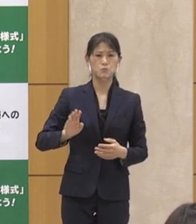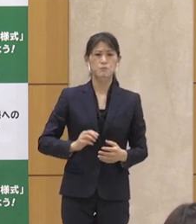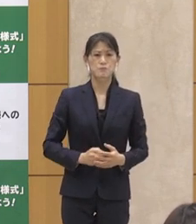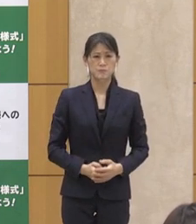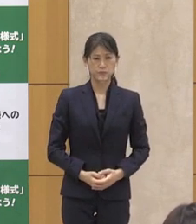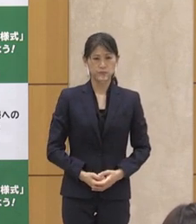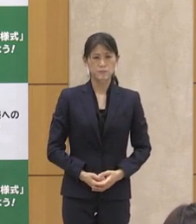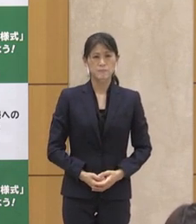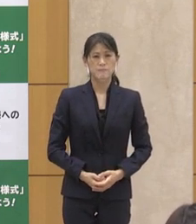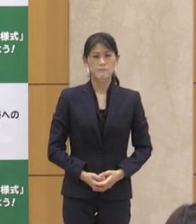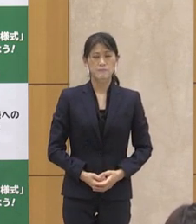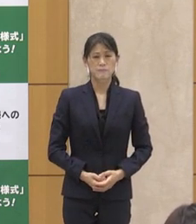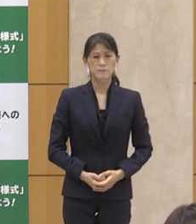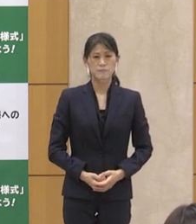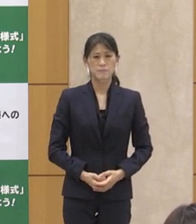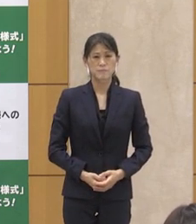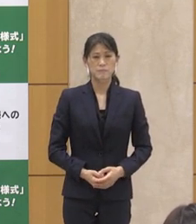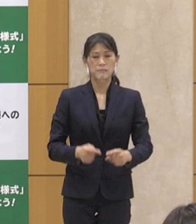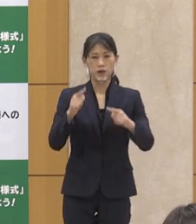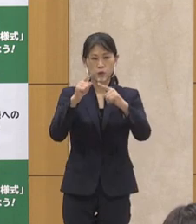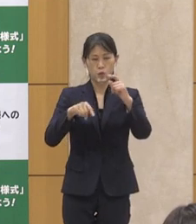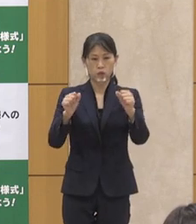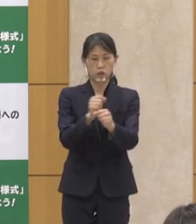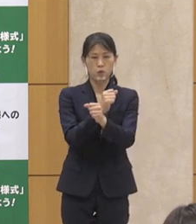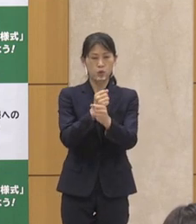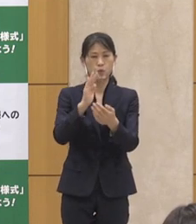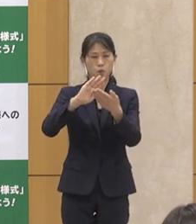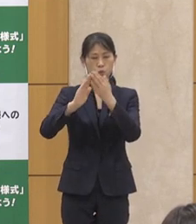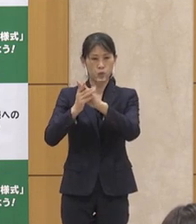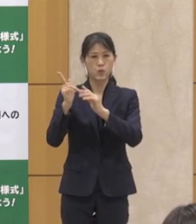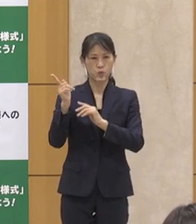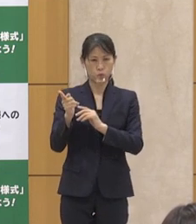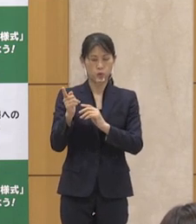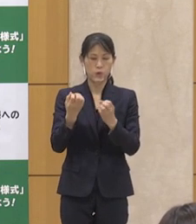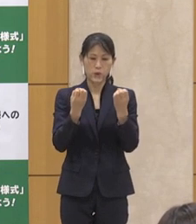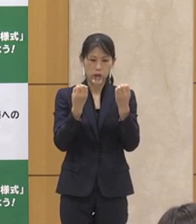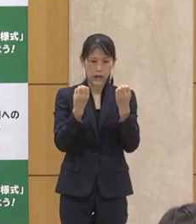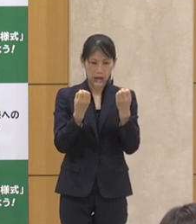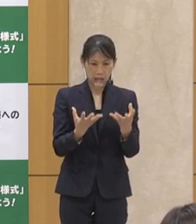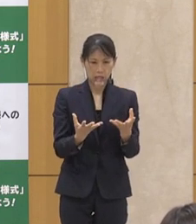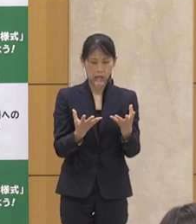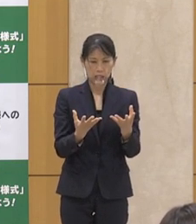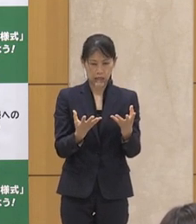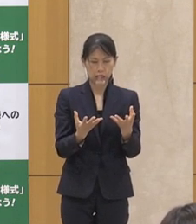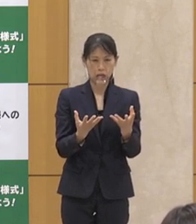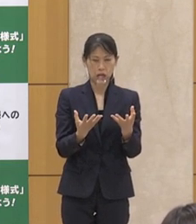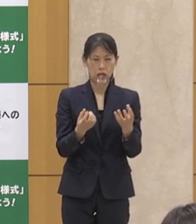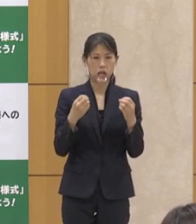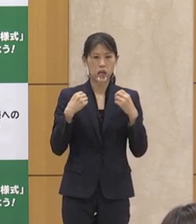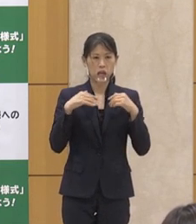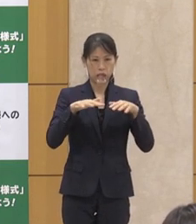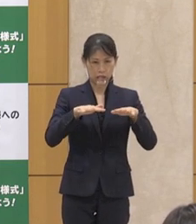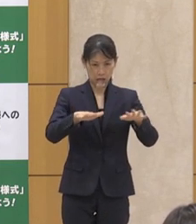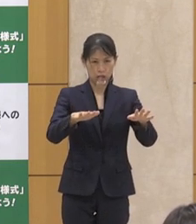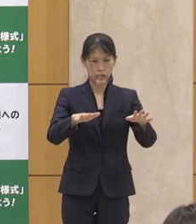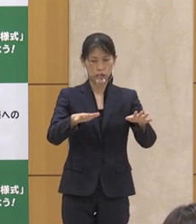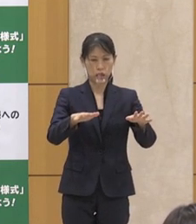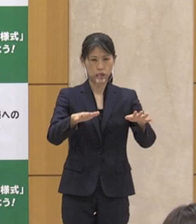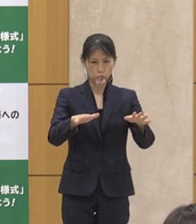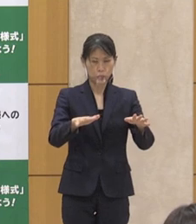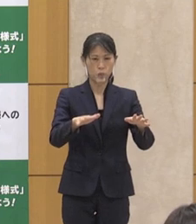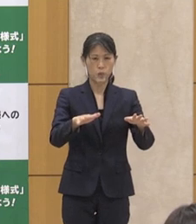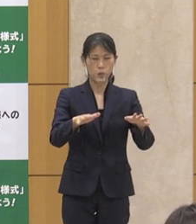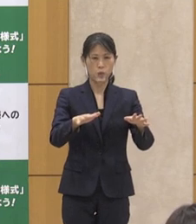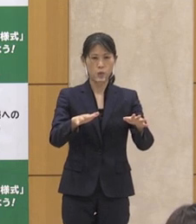また厚生労働省が示したいわゆる新たな流行シナリオによって医療提供体